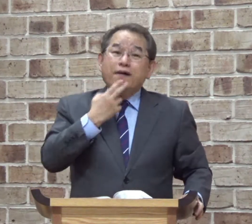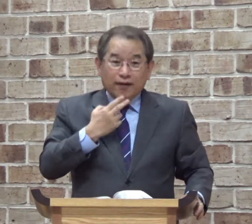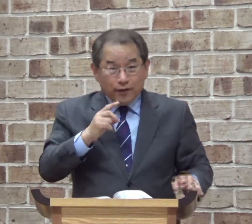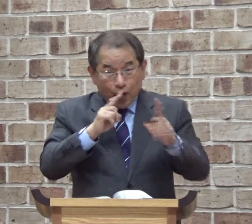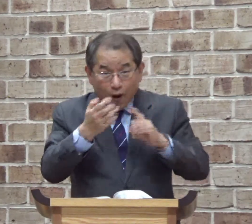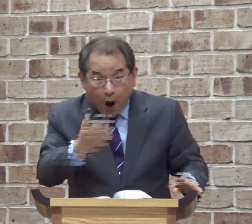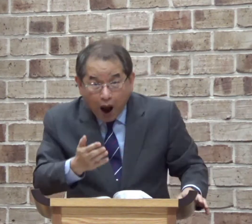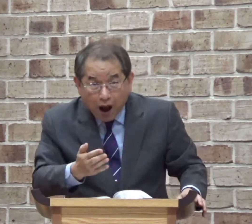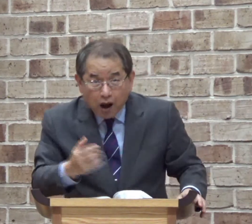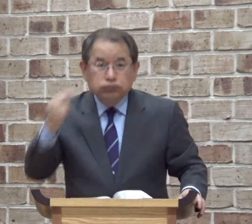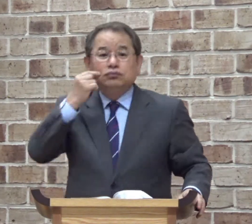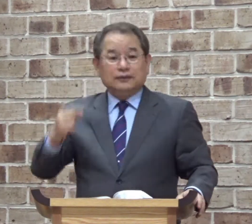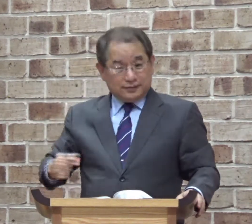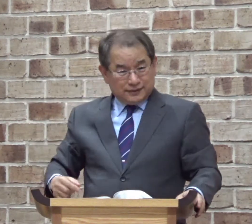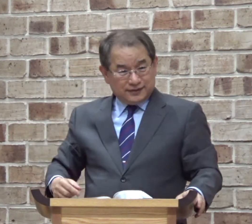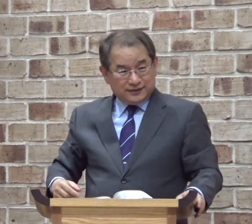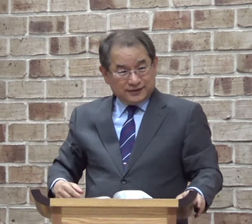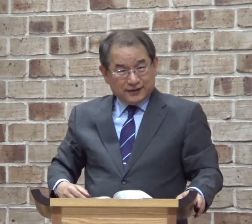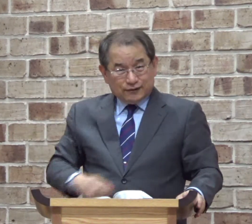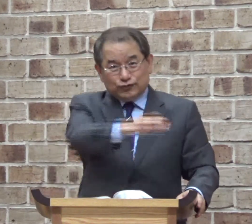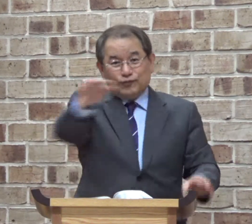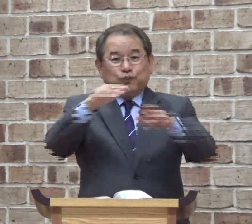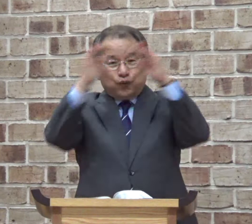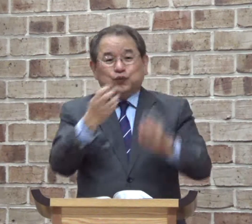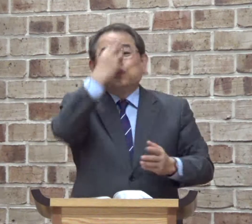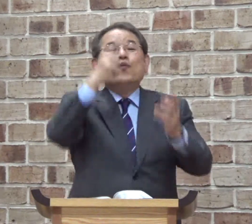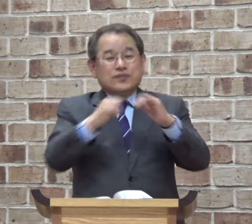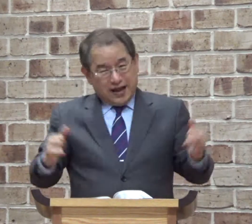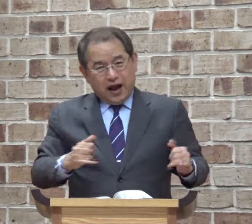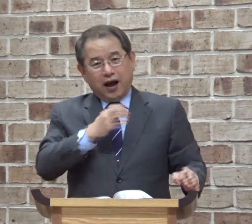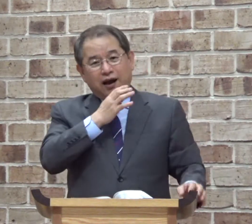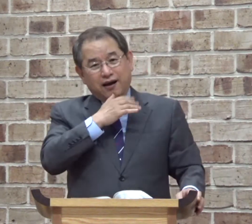나는 교만하지 않다고 말할 수 없습니다. 우리 모두 교만한 사람입니다.